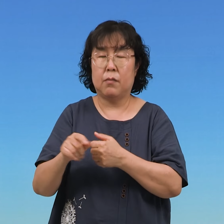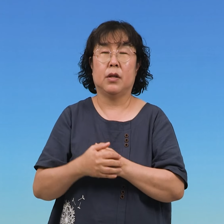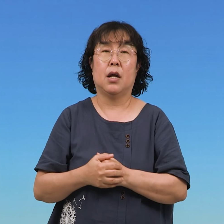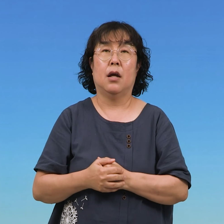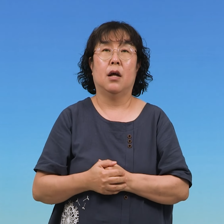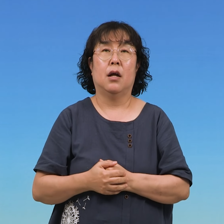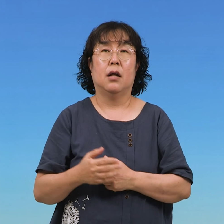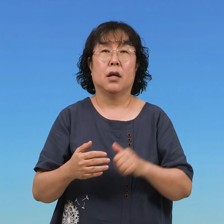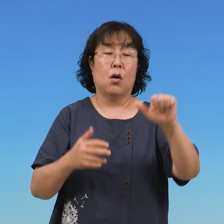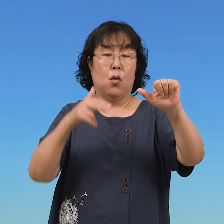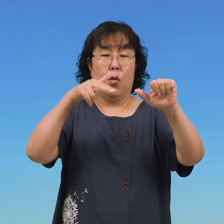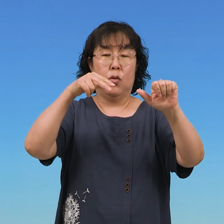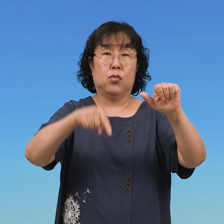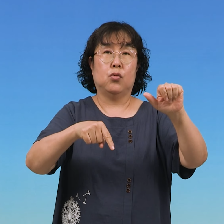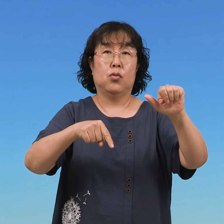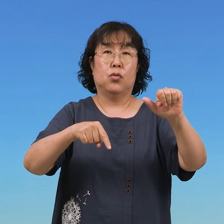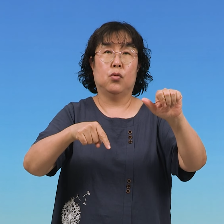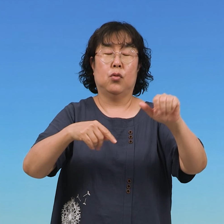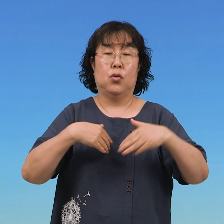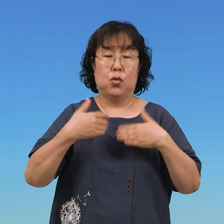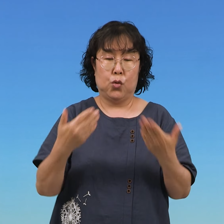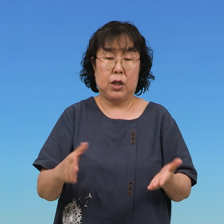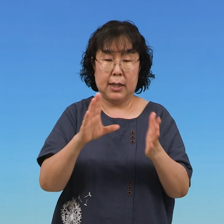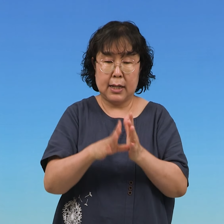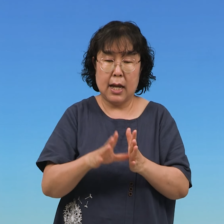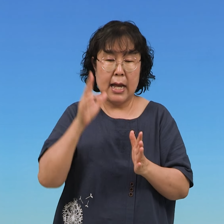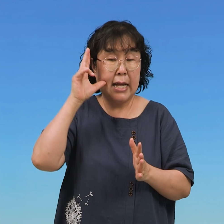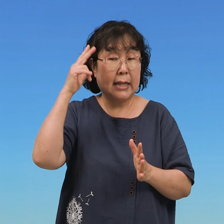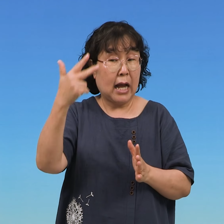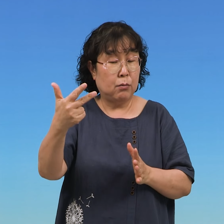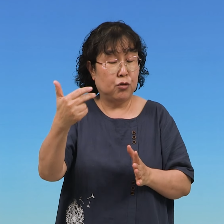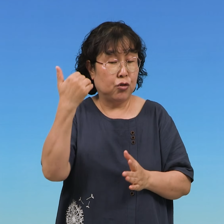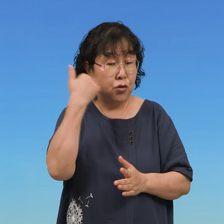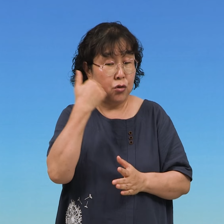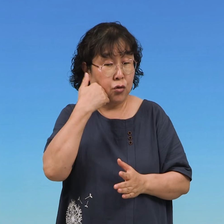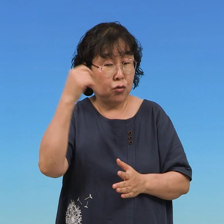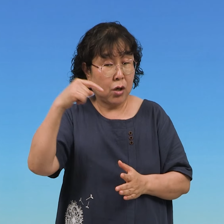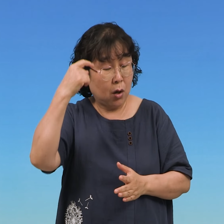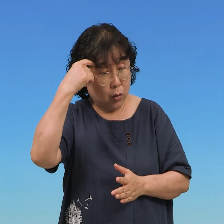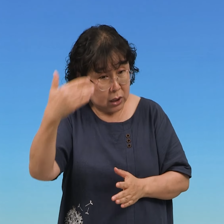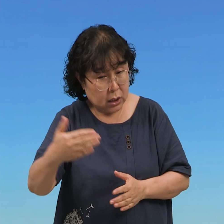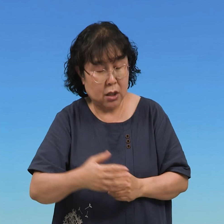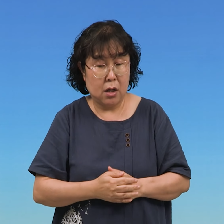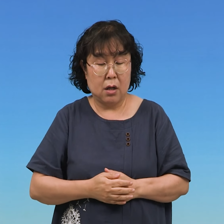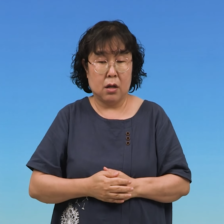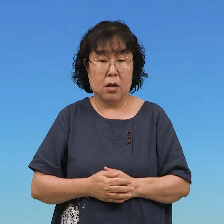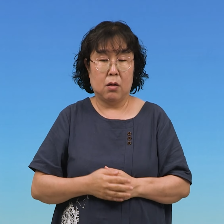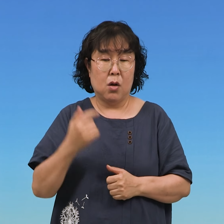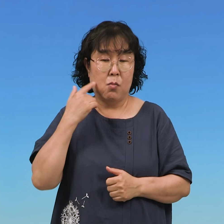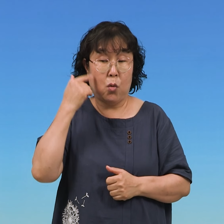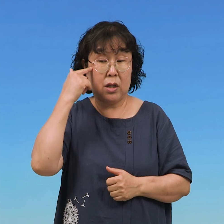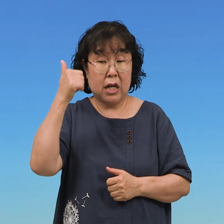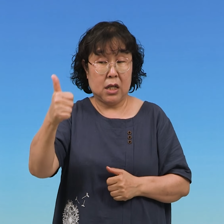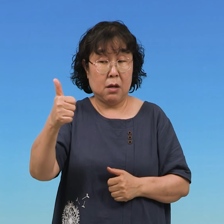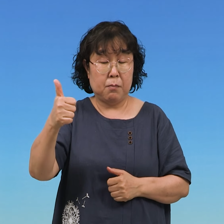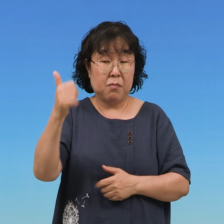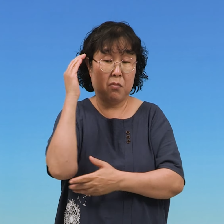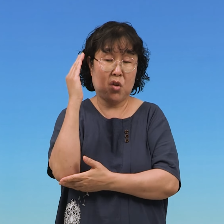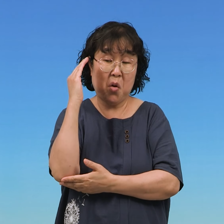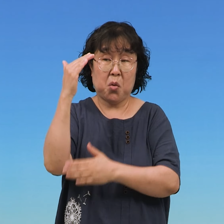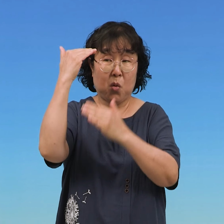5주 쉴 때 다음 주 누가 오지? 그 주일 출석이 영향을 받고 그 다음 주 또